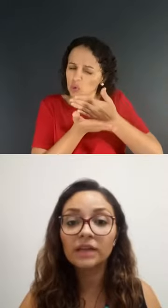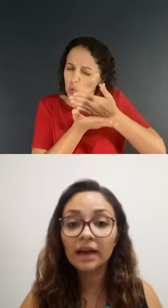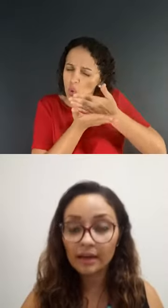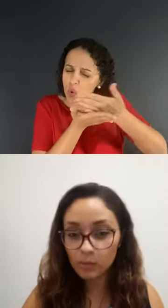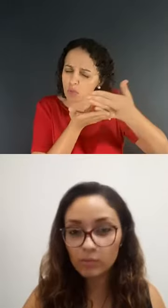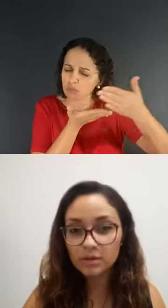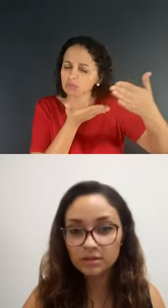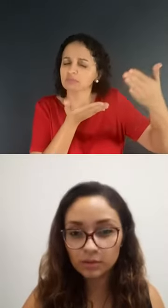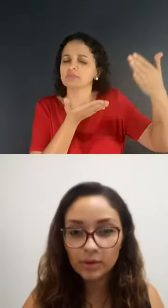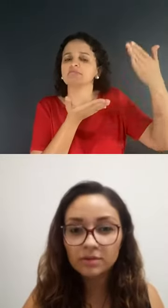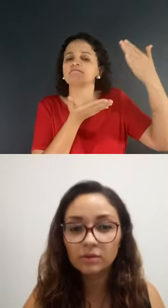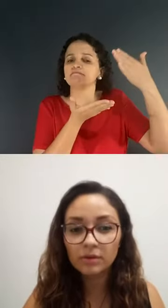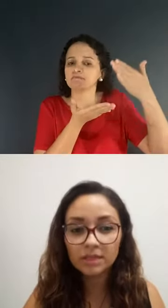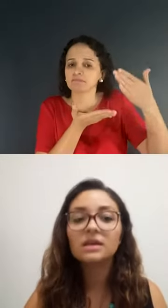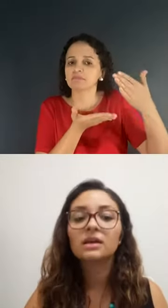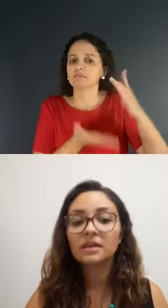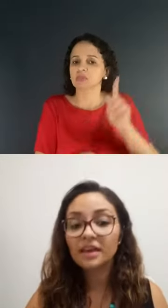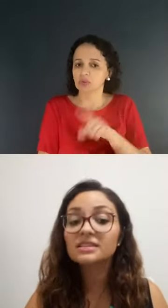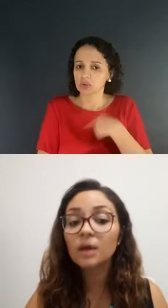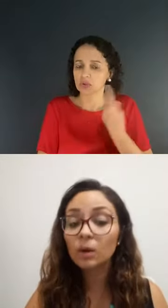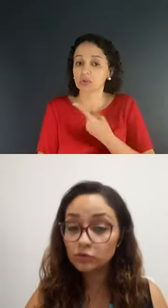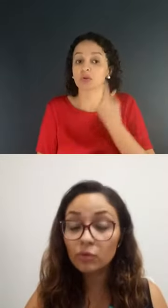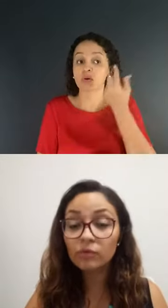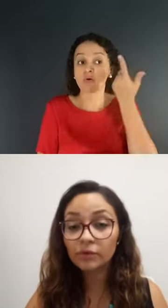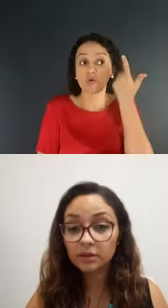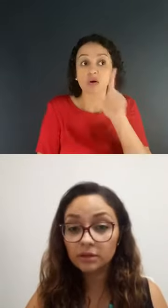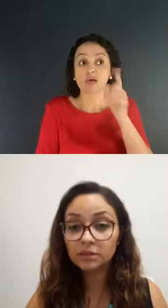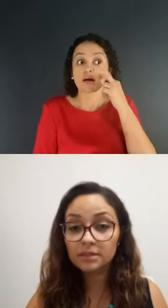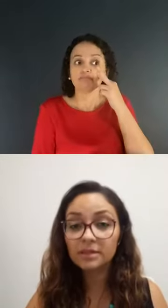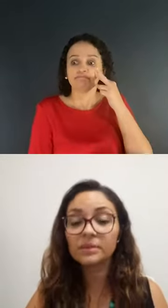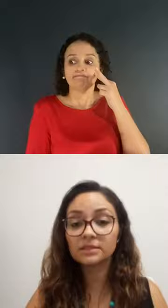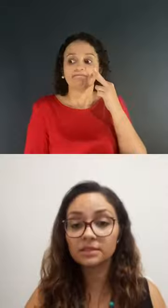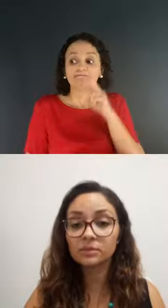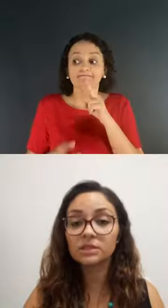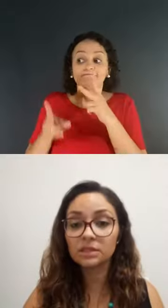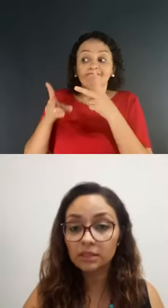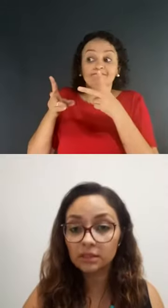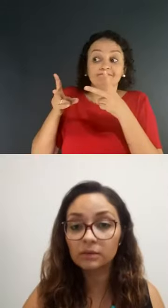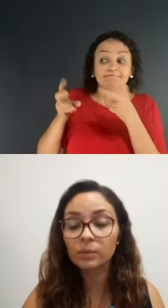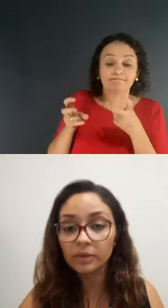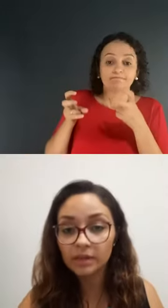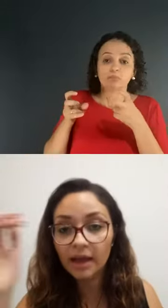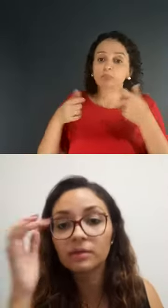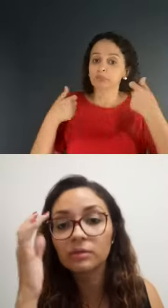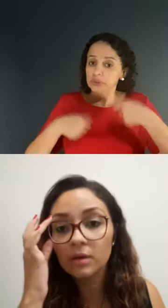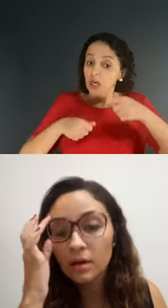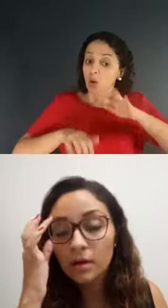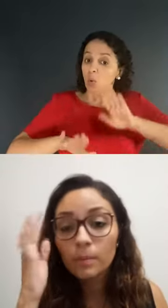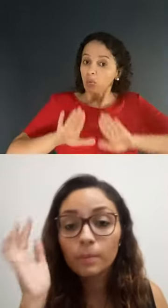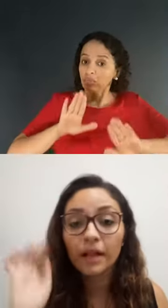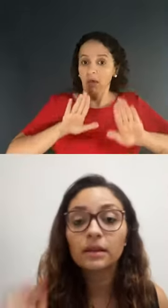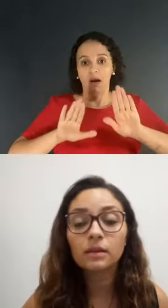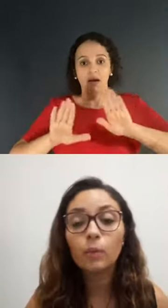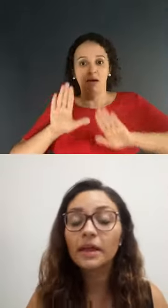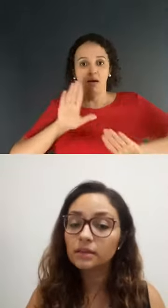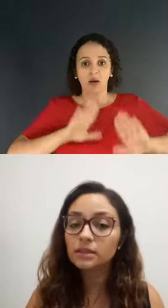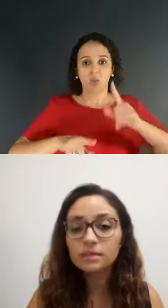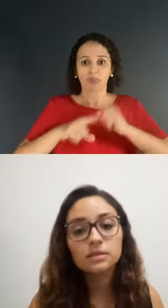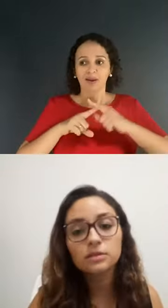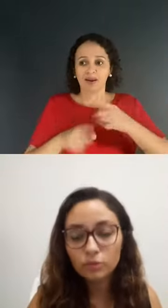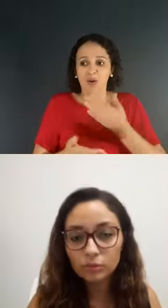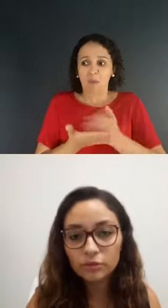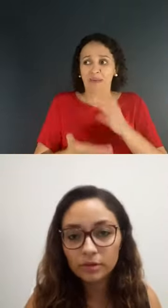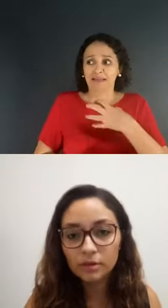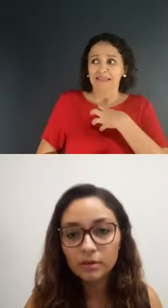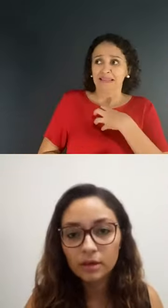a apontar algumas situações que são desconfortantes e que precisam sim ter um cuidado para que não entre